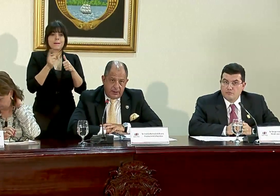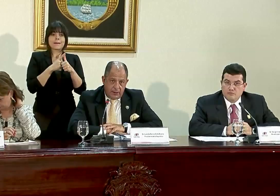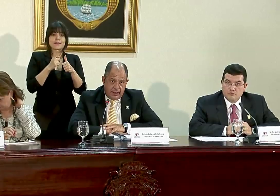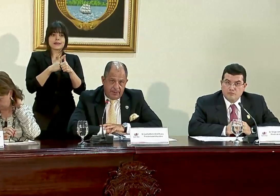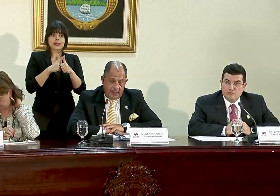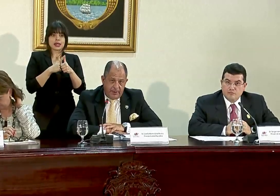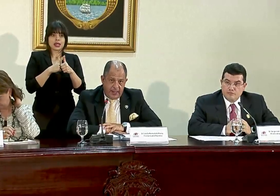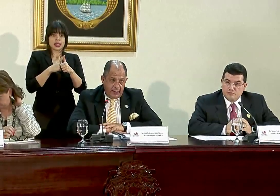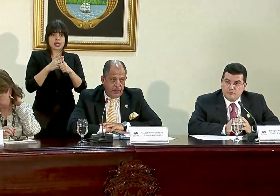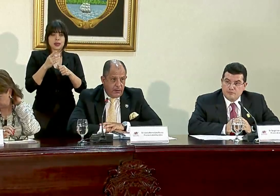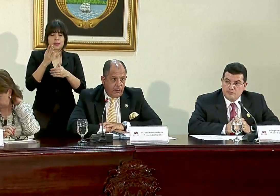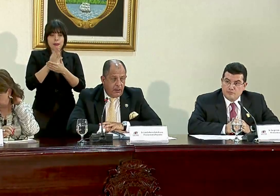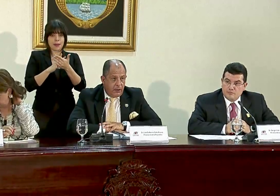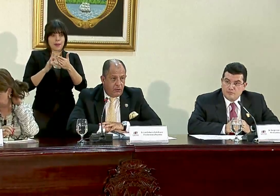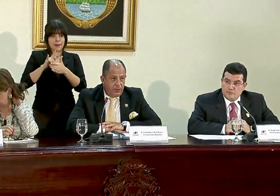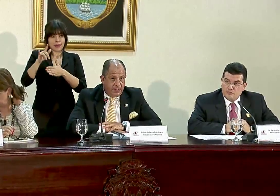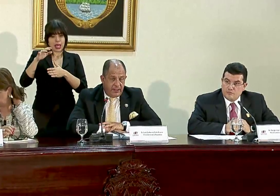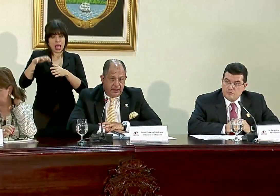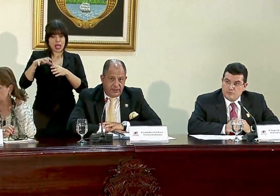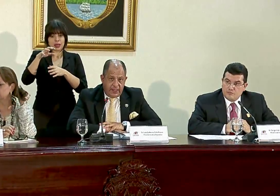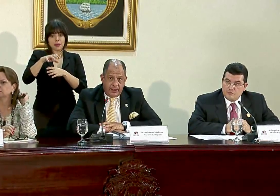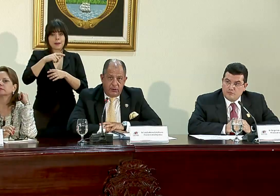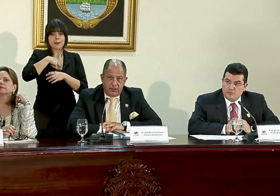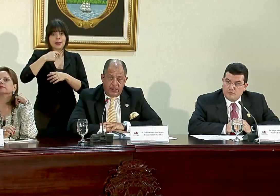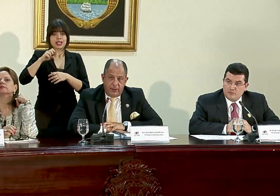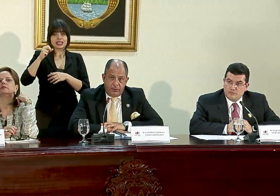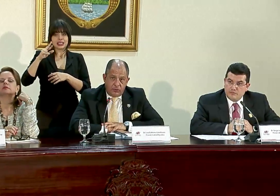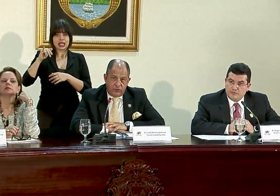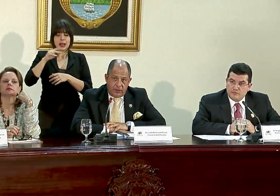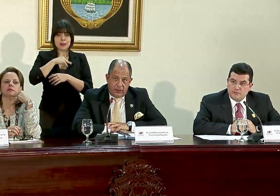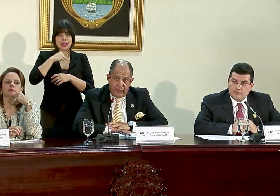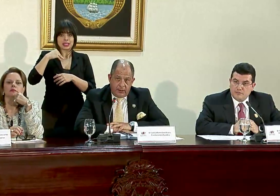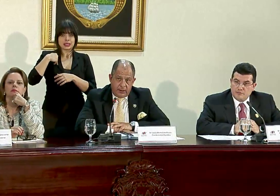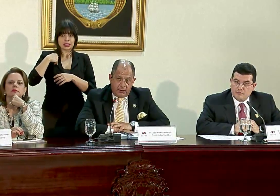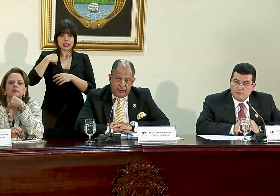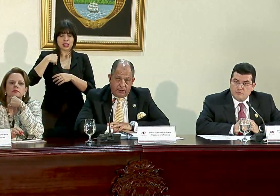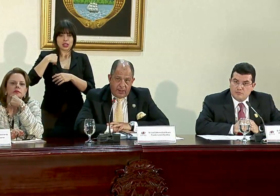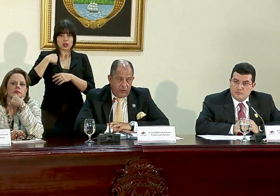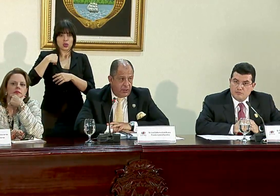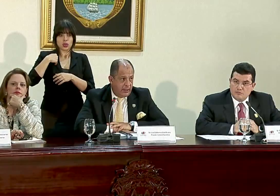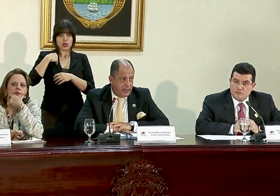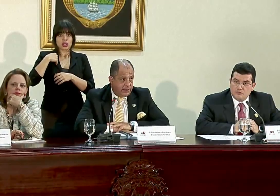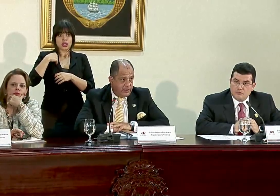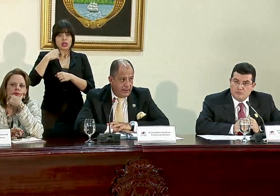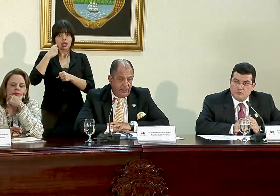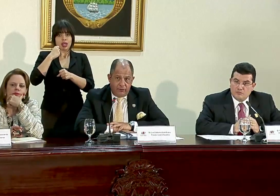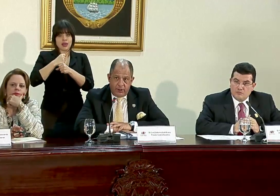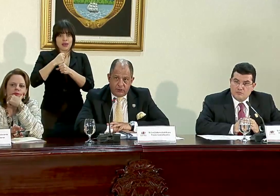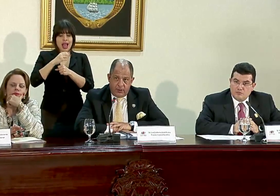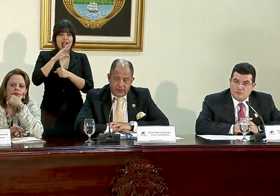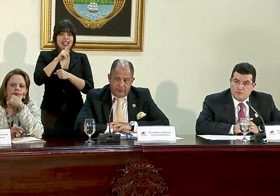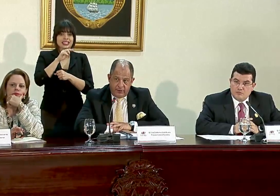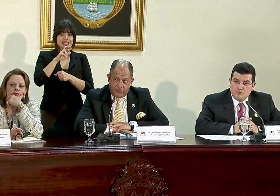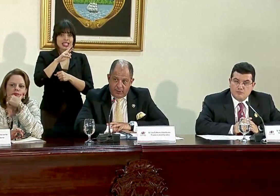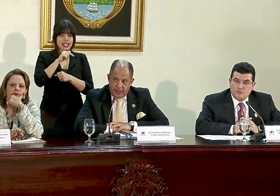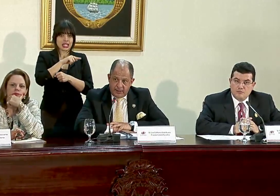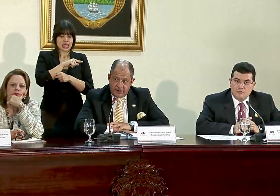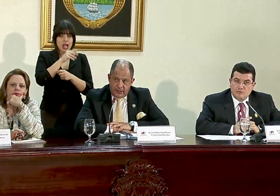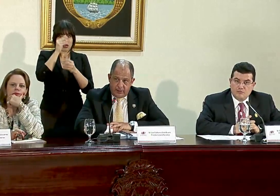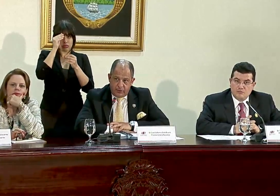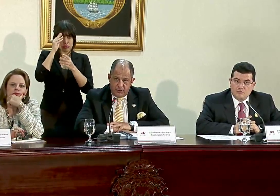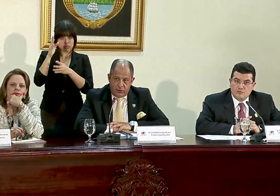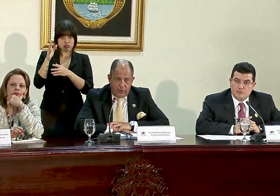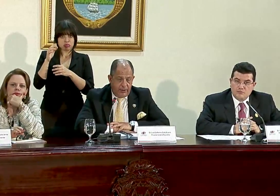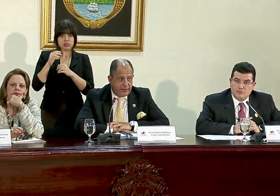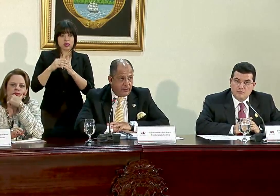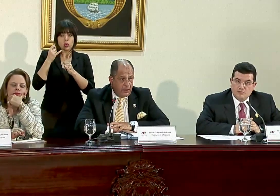etapa del viaje con el presidente Chirac hay una serie de puntos de trabajo que la cancillería de los cuales informará la